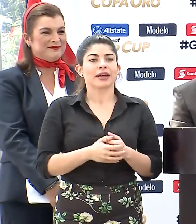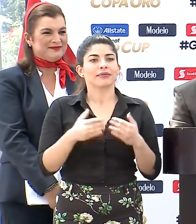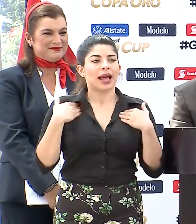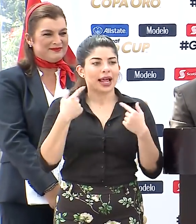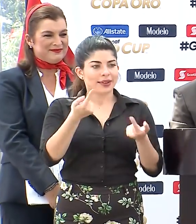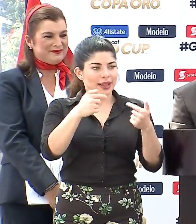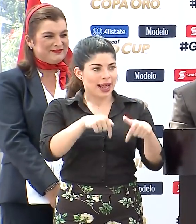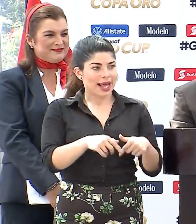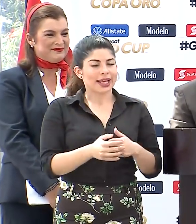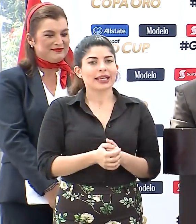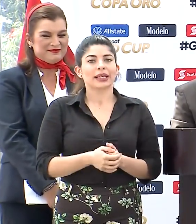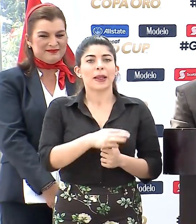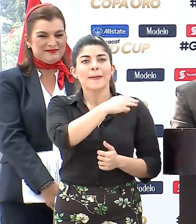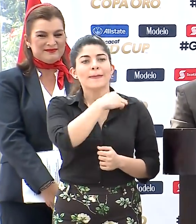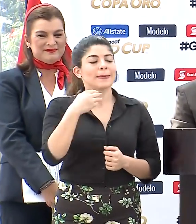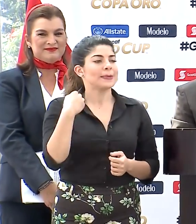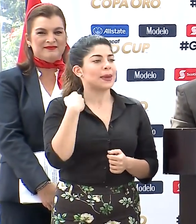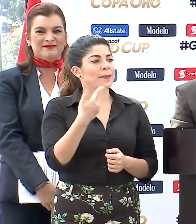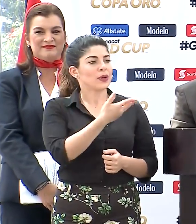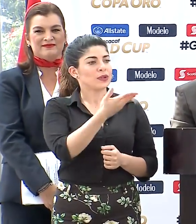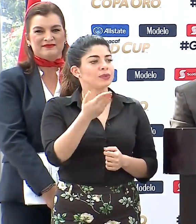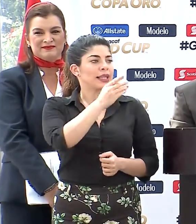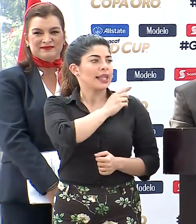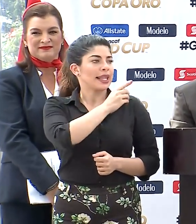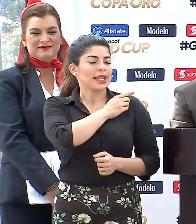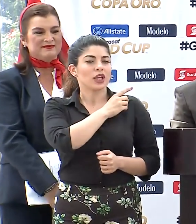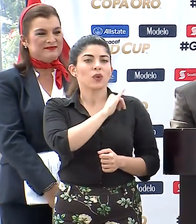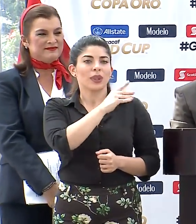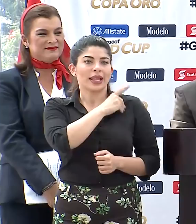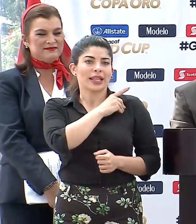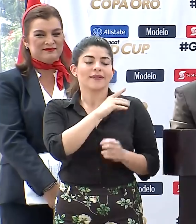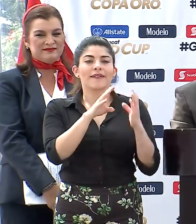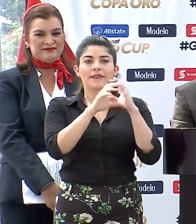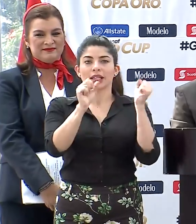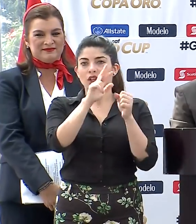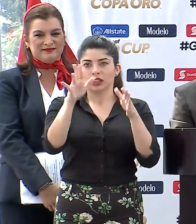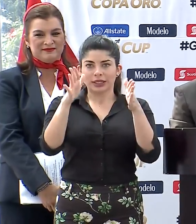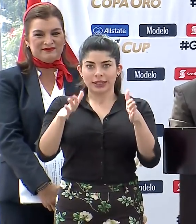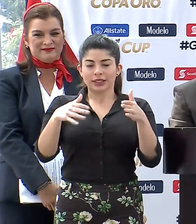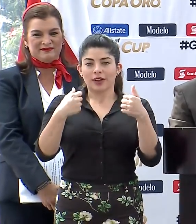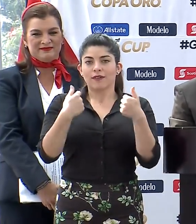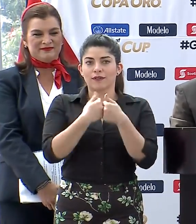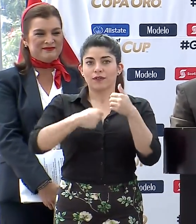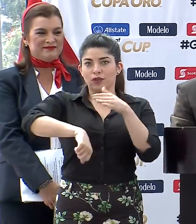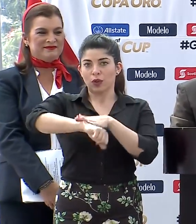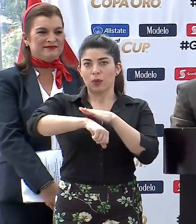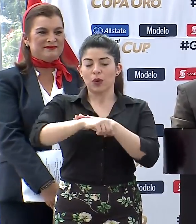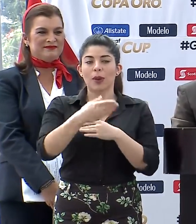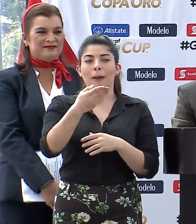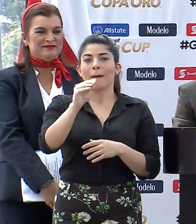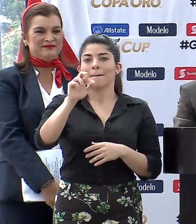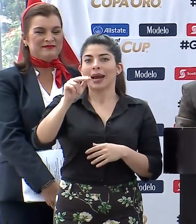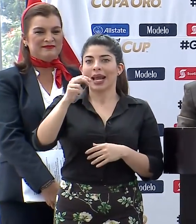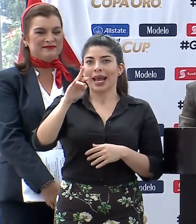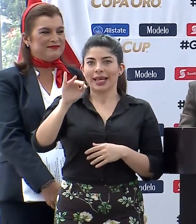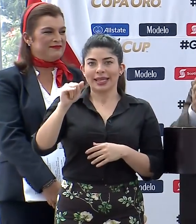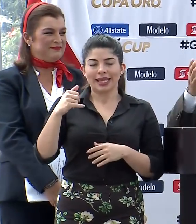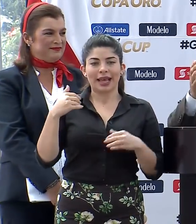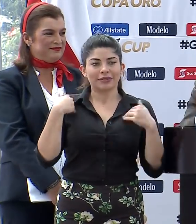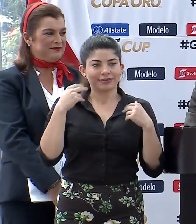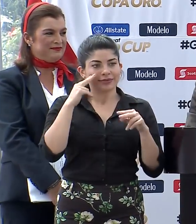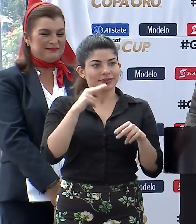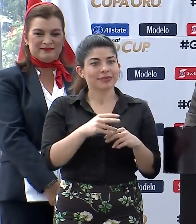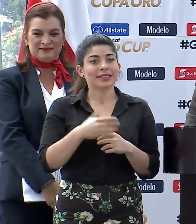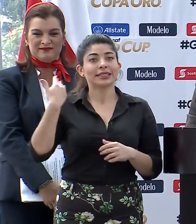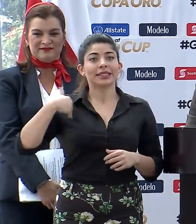acá, a los miembros del directorio de la Federación Costarricense de Fútbol, doña Margarita, encantado, al